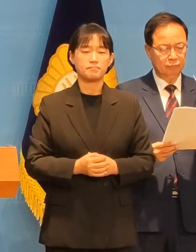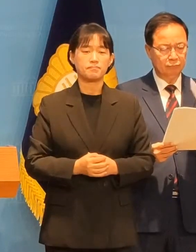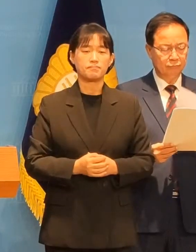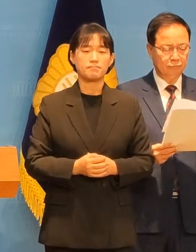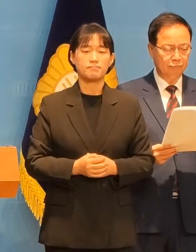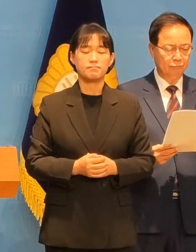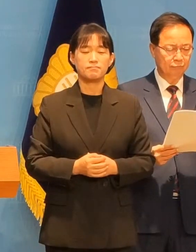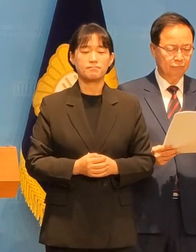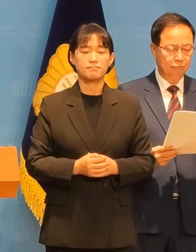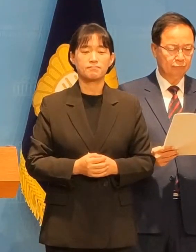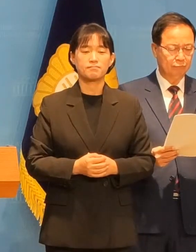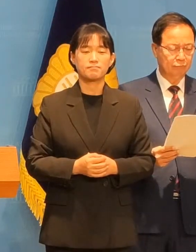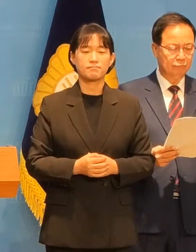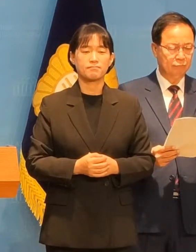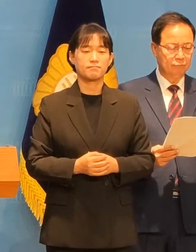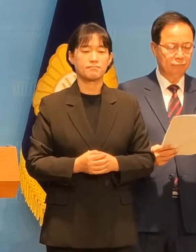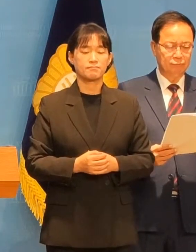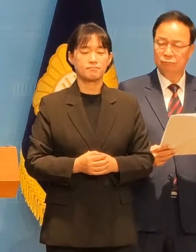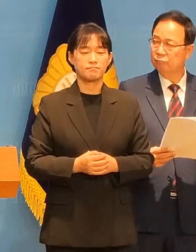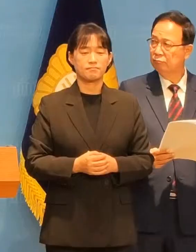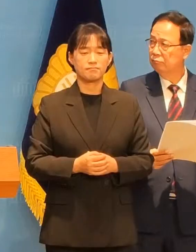것입니다.